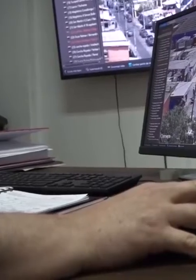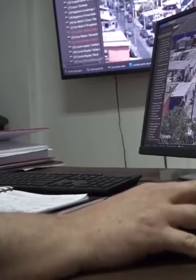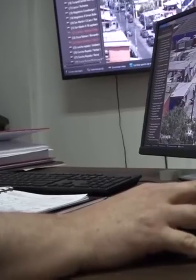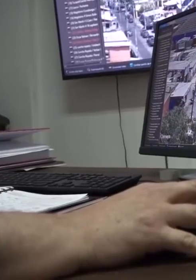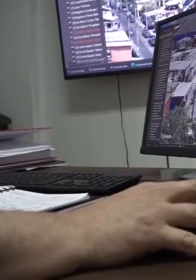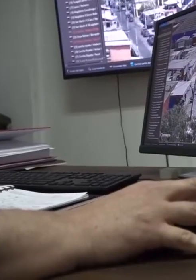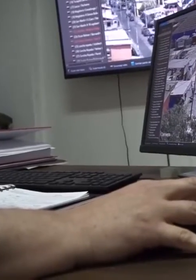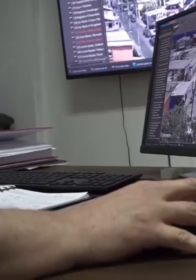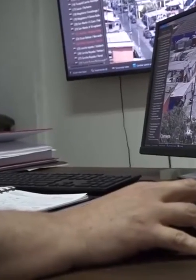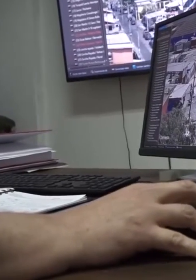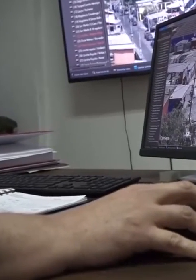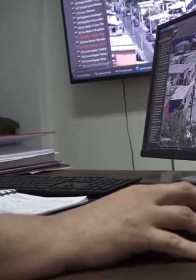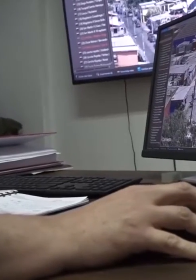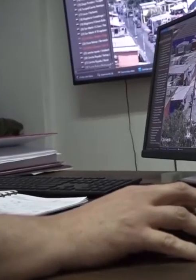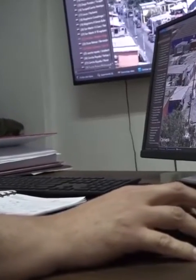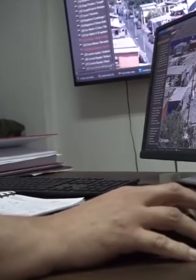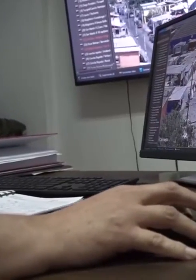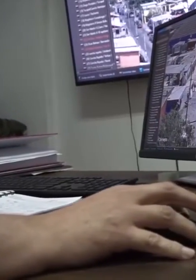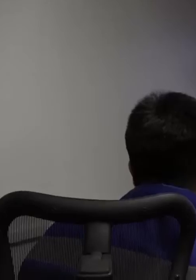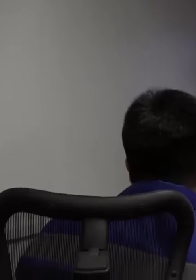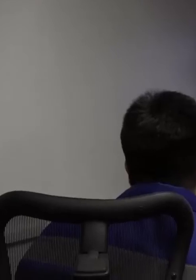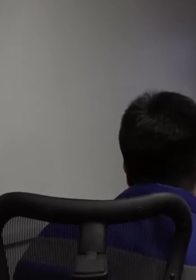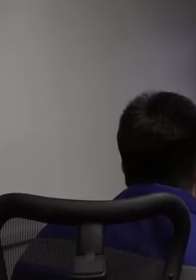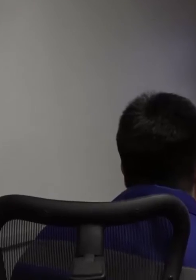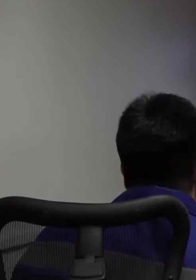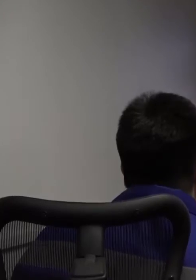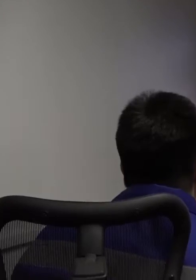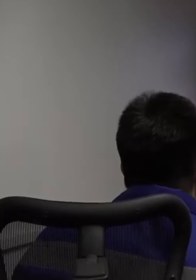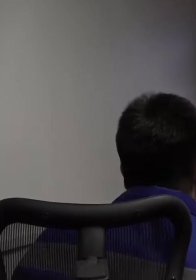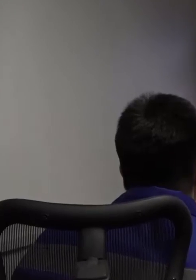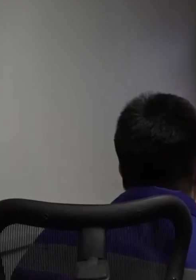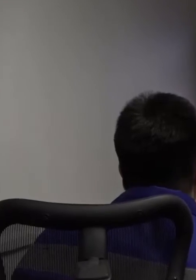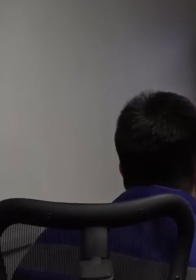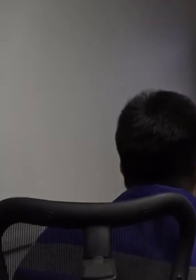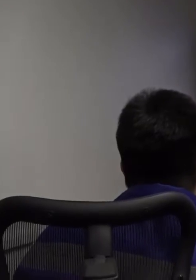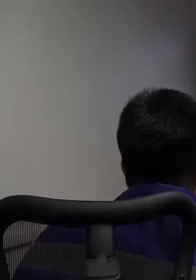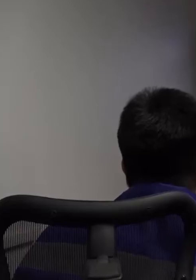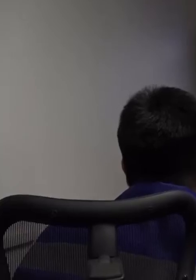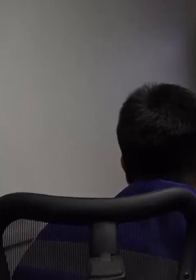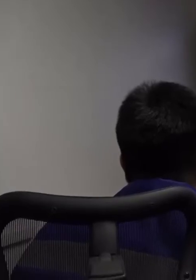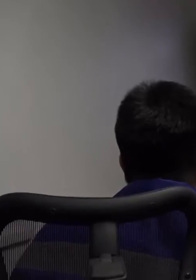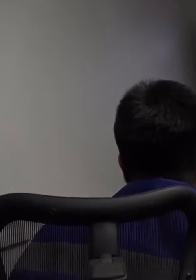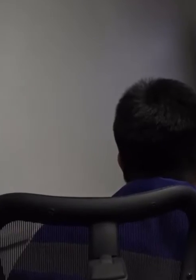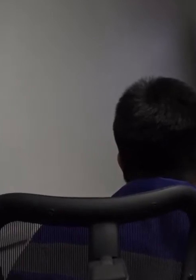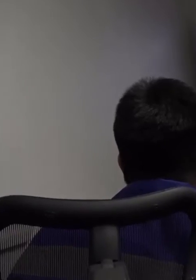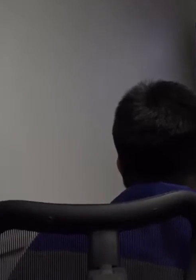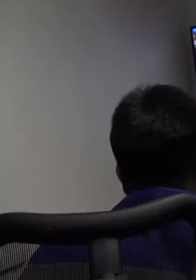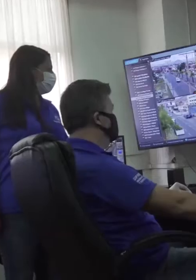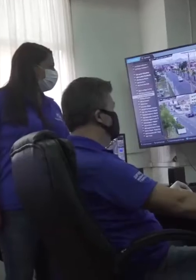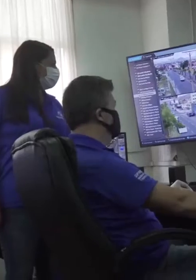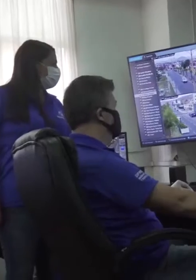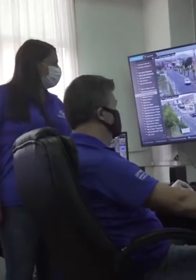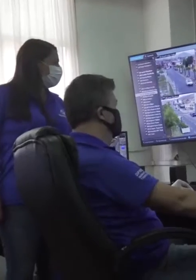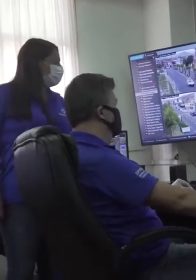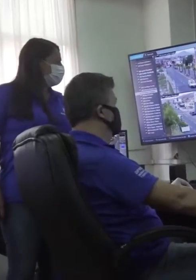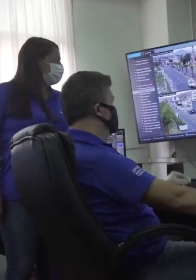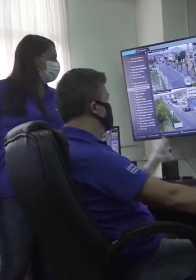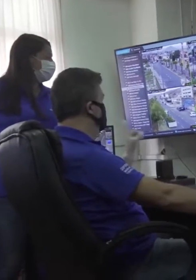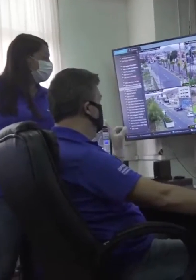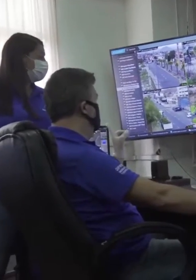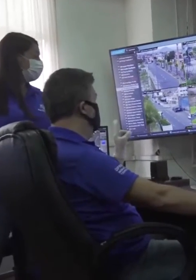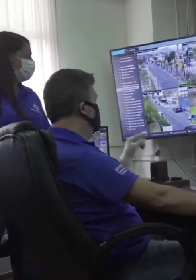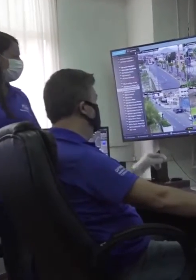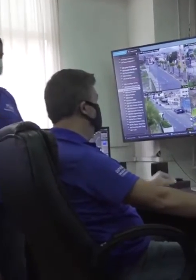alcance de 300 a 500 metros a la redonda y sus nítidas imágenes servirán como importante medio de prueba para